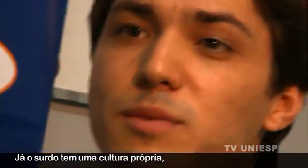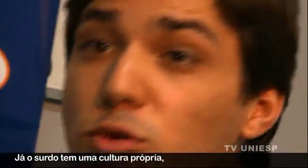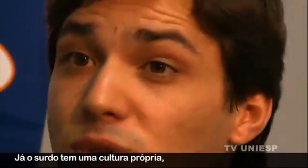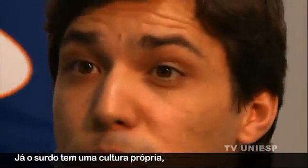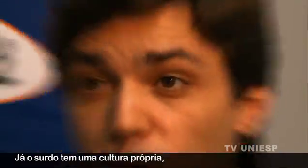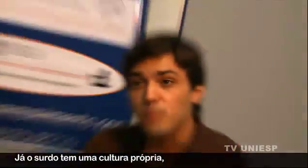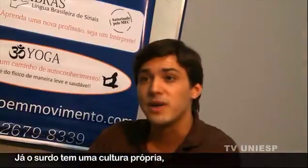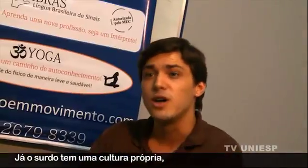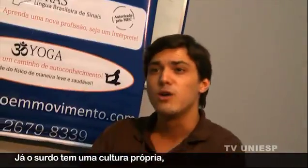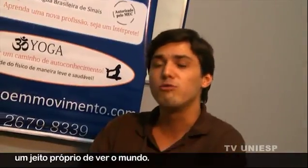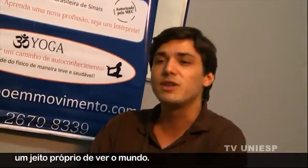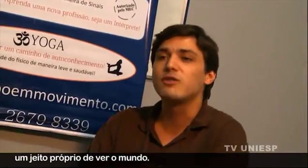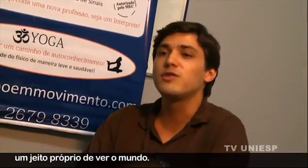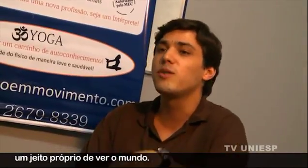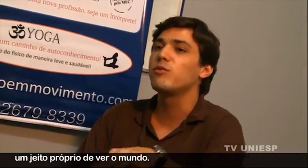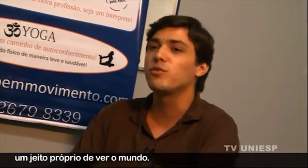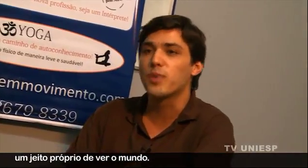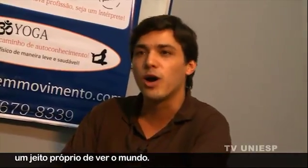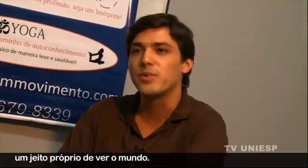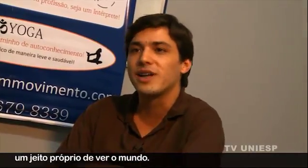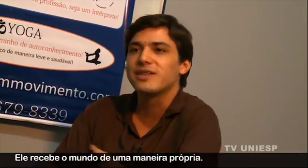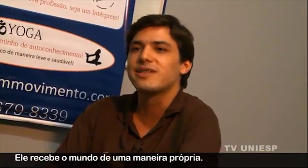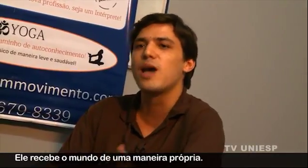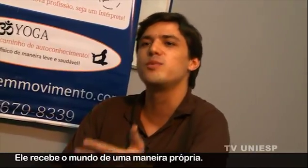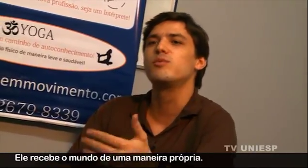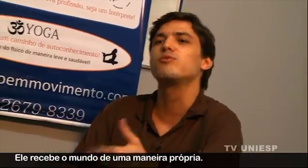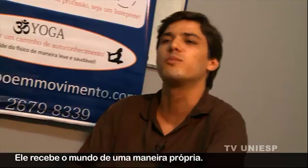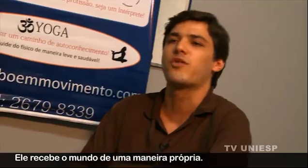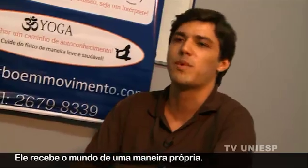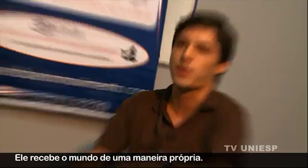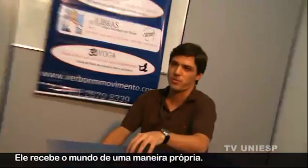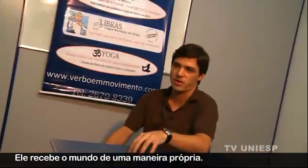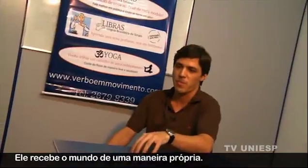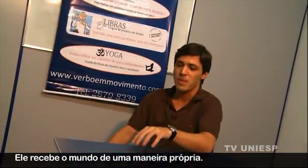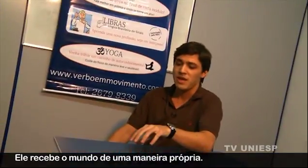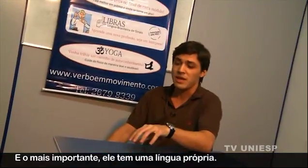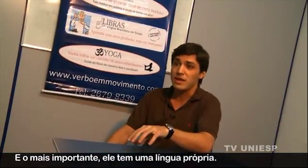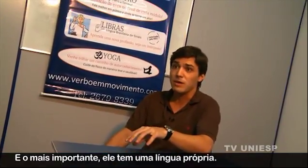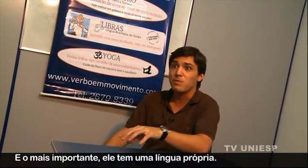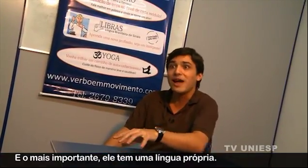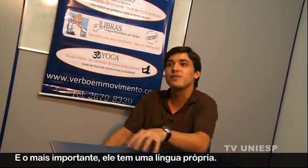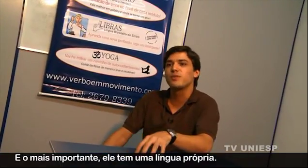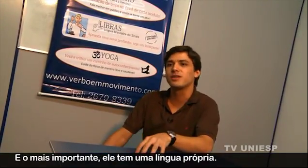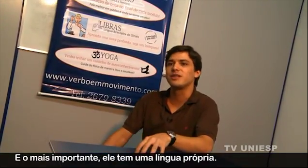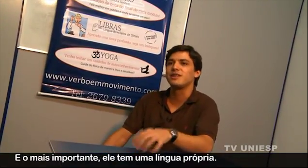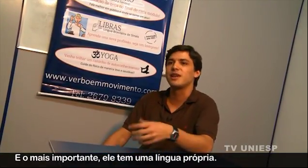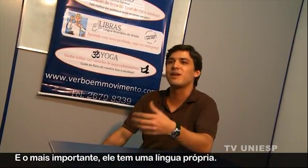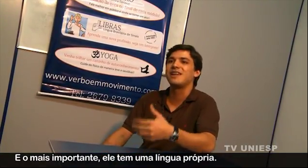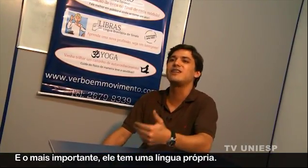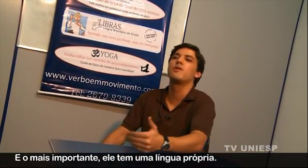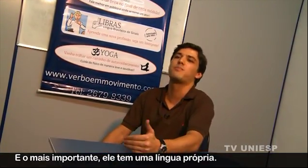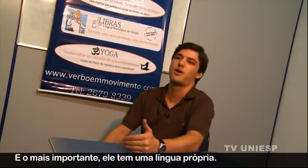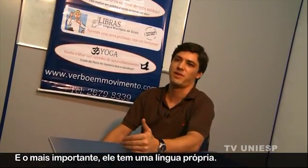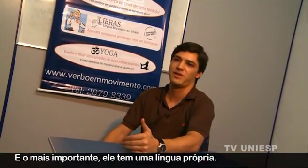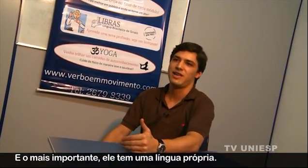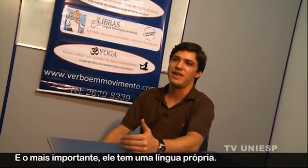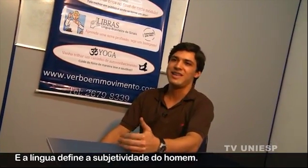cultura própria, um jeito de ver o mundo próprio, ele recebe o mundo de uma forma própria. E o mais importante, ele tem uma língua própria. E a